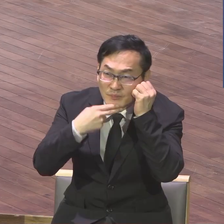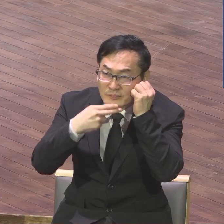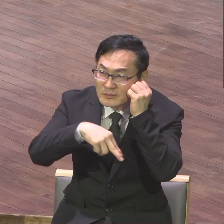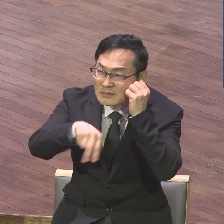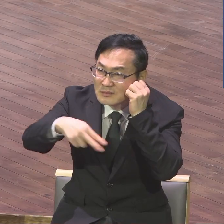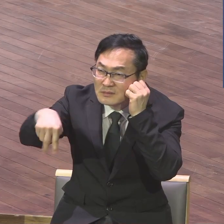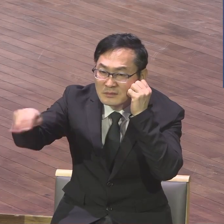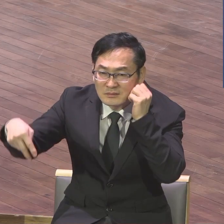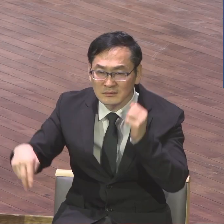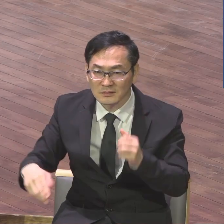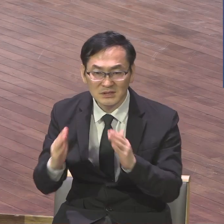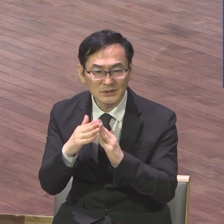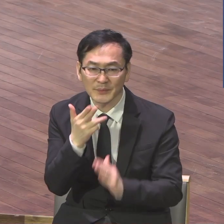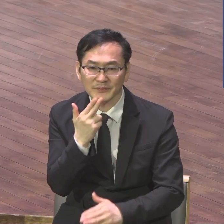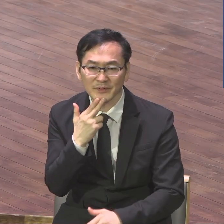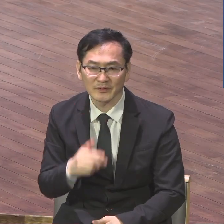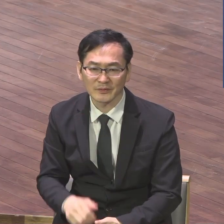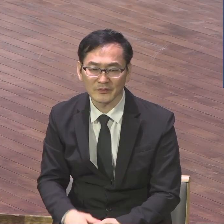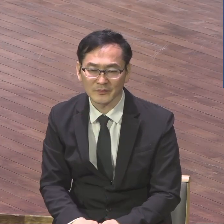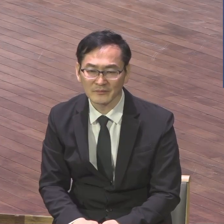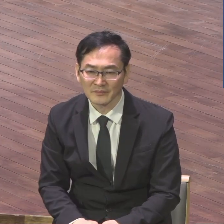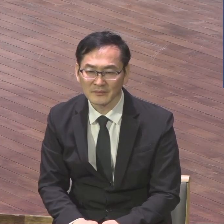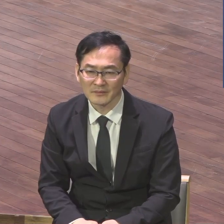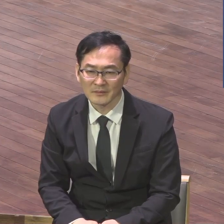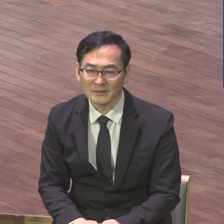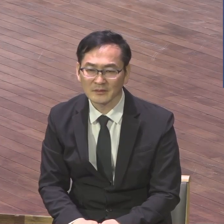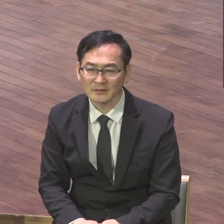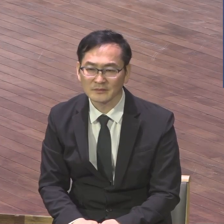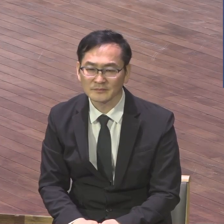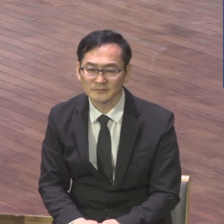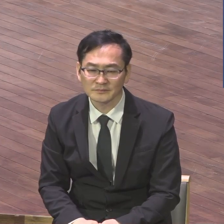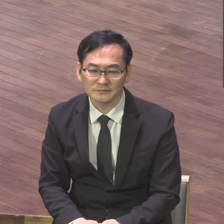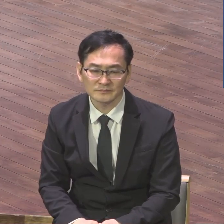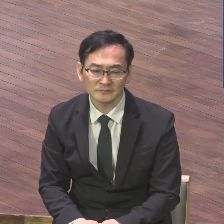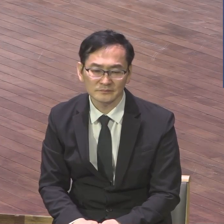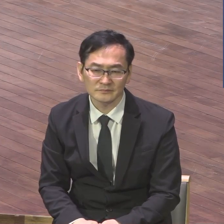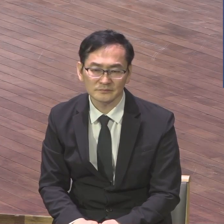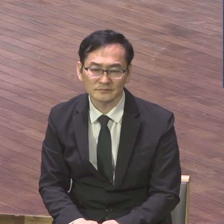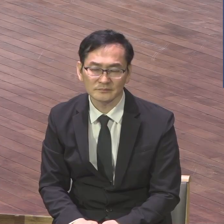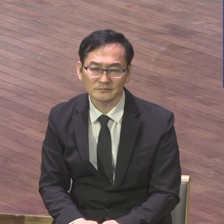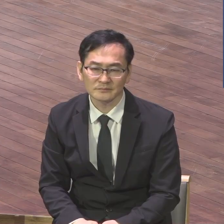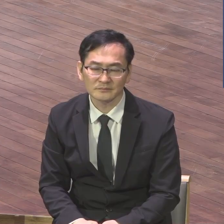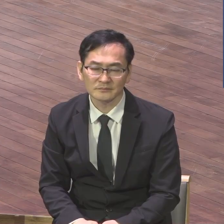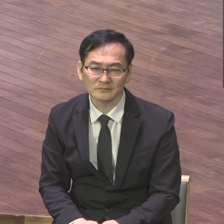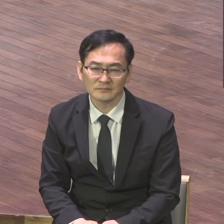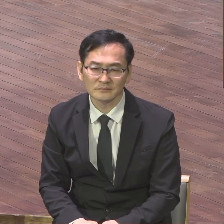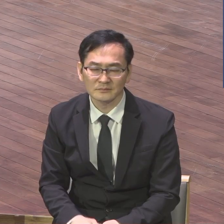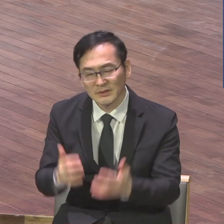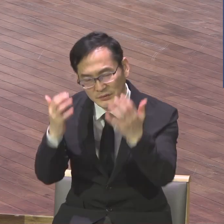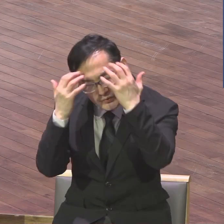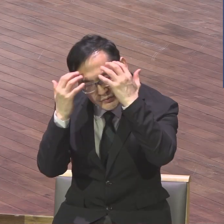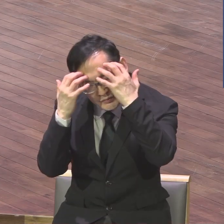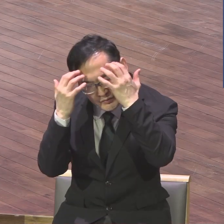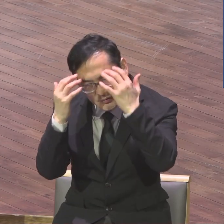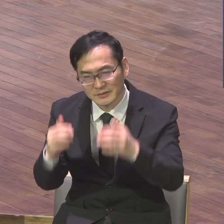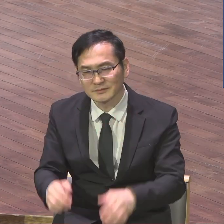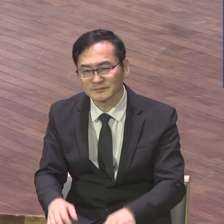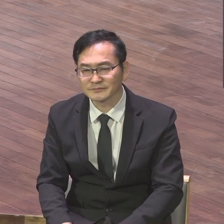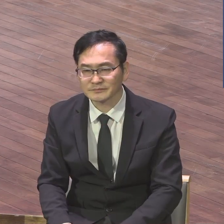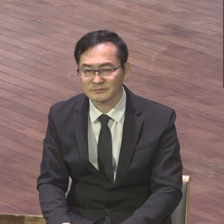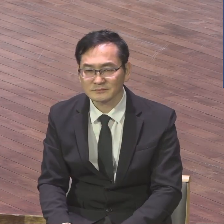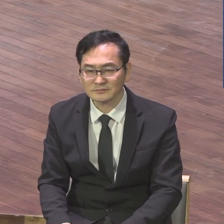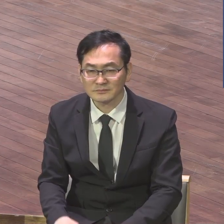집이 없었어요. 잠잘 곳이 머리 둘 곳이 없다. 그 정도였어요. 그런데 본문에 나타난